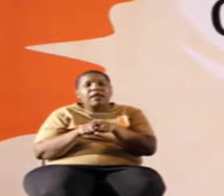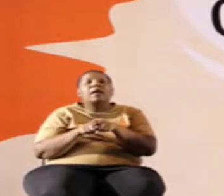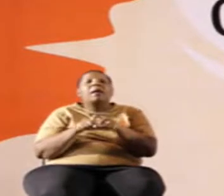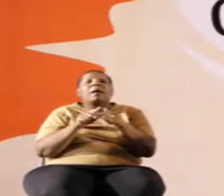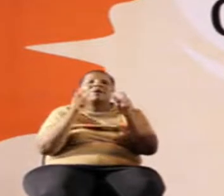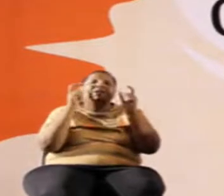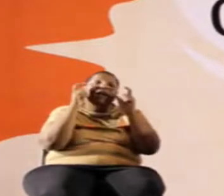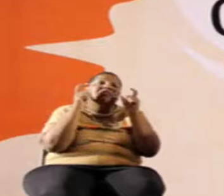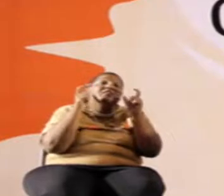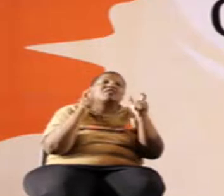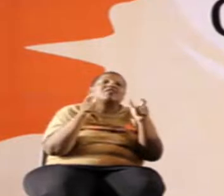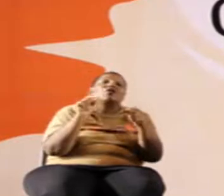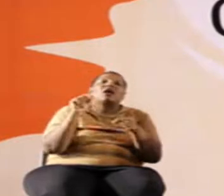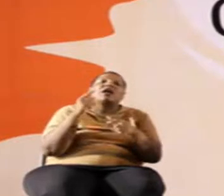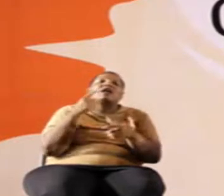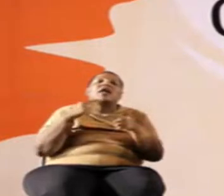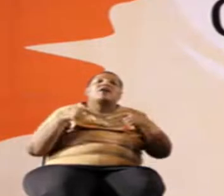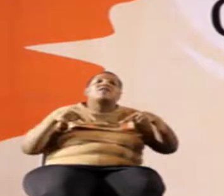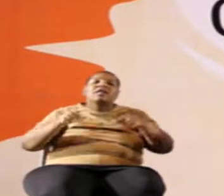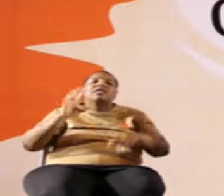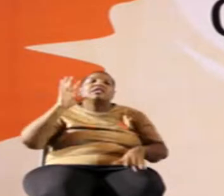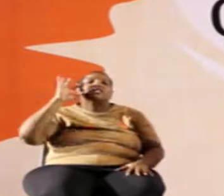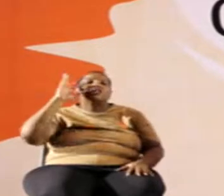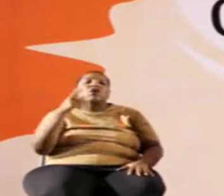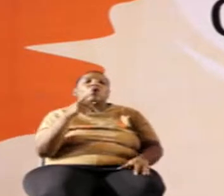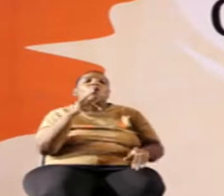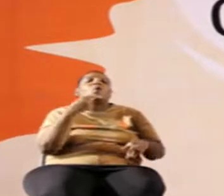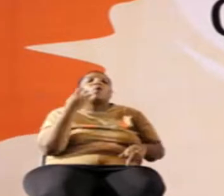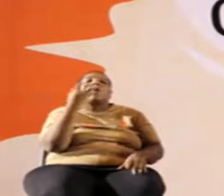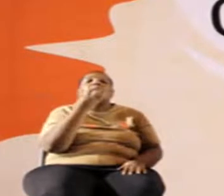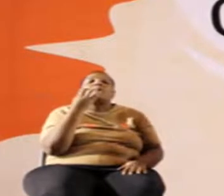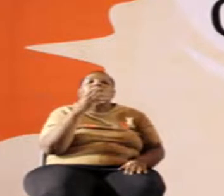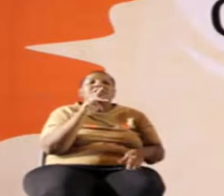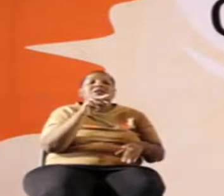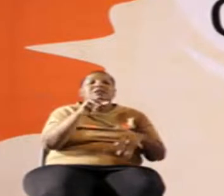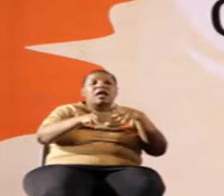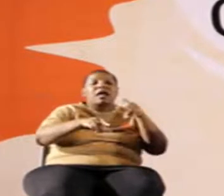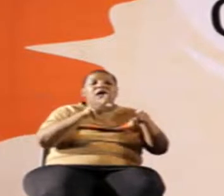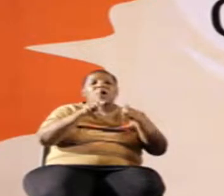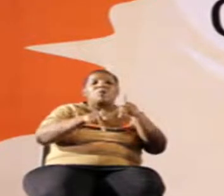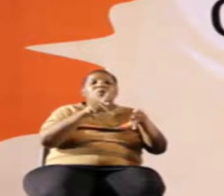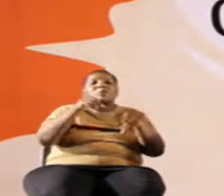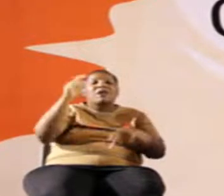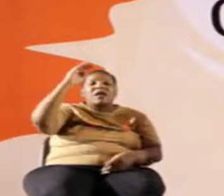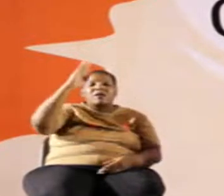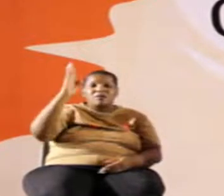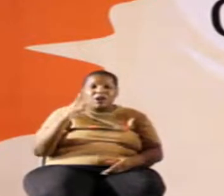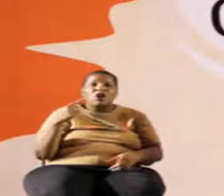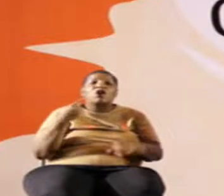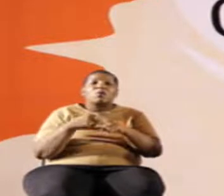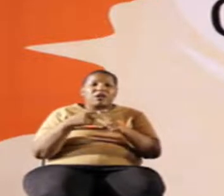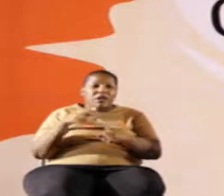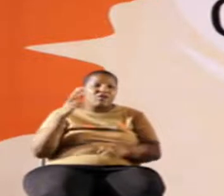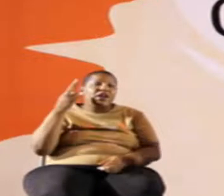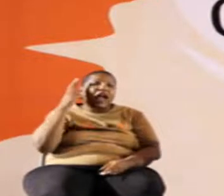prestarem atenção, elas estavam definindo o que era música popular brasileira naquele momento, porque foi a Rádio Nacional que definiu